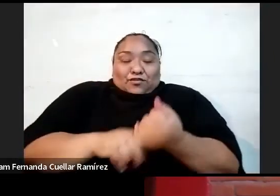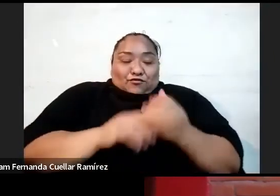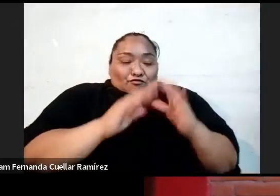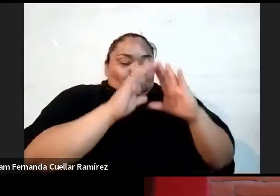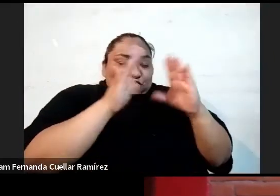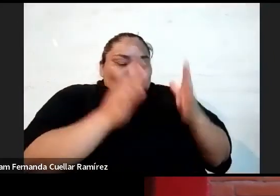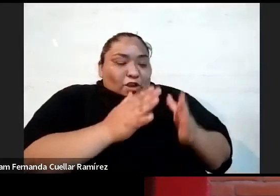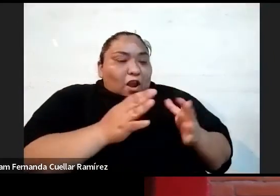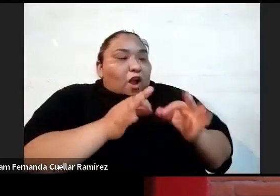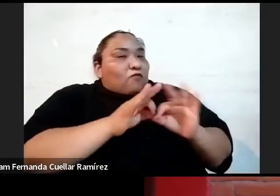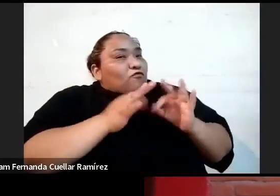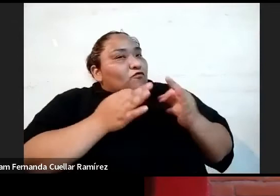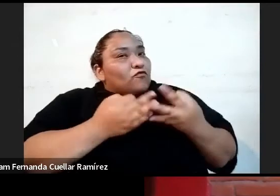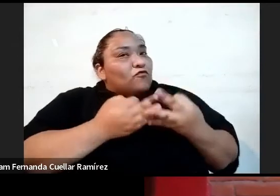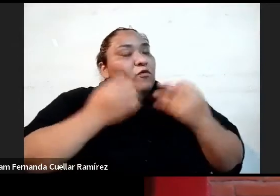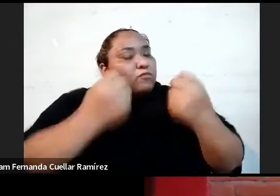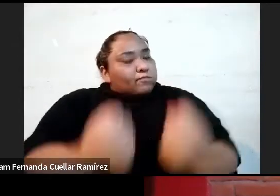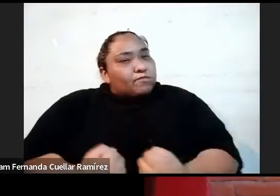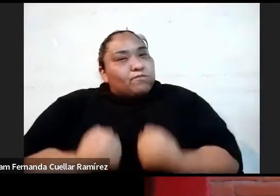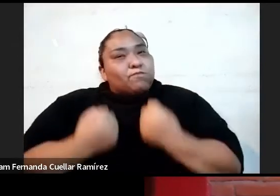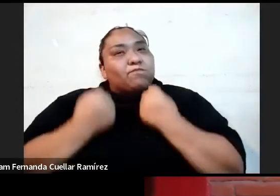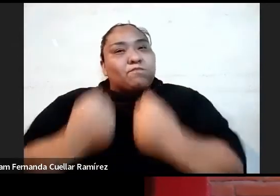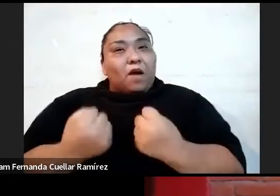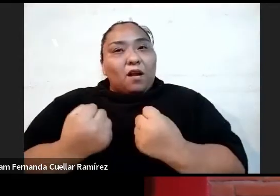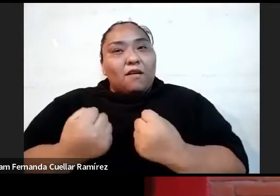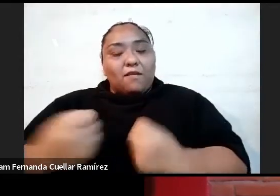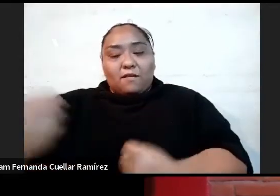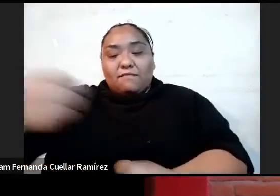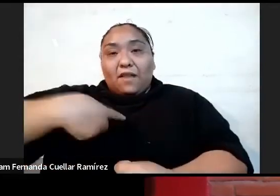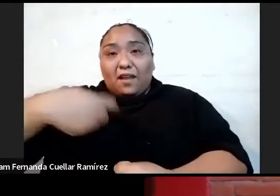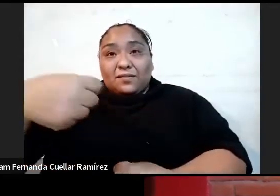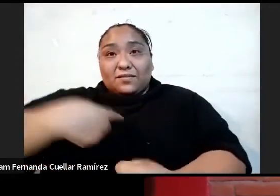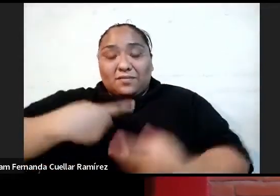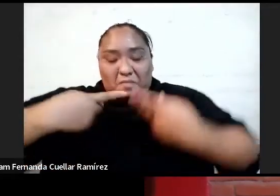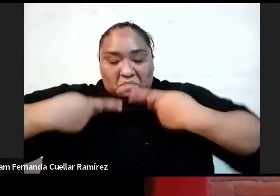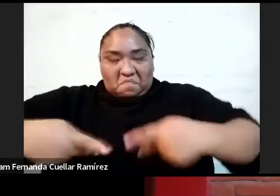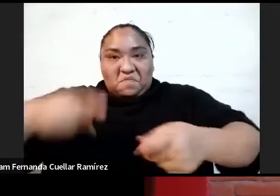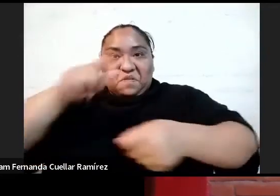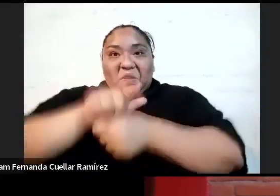fuerza a nivel personal, a nivel,